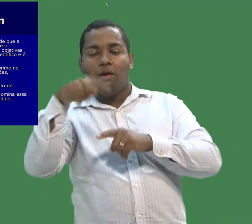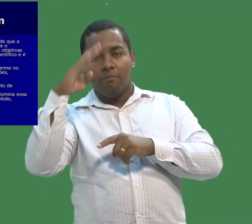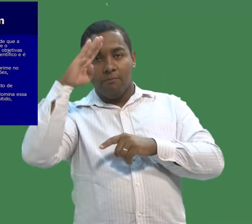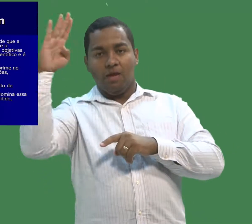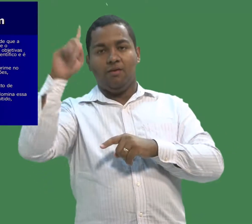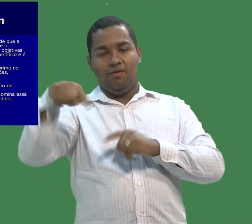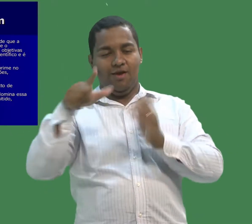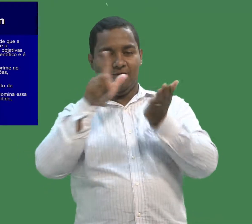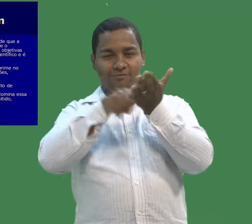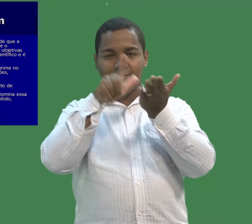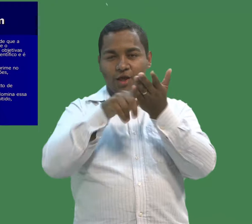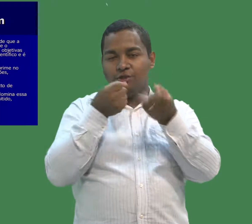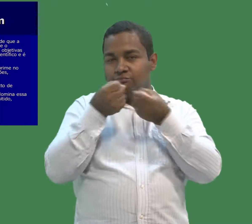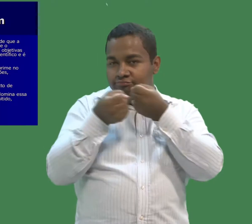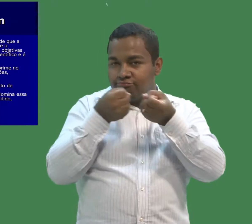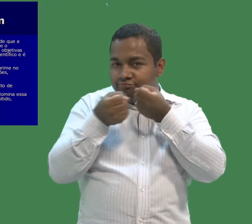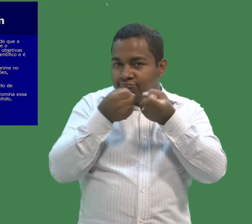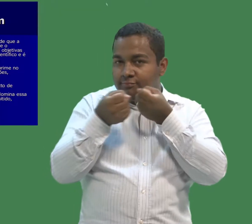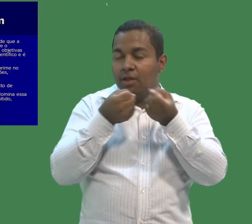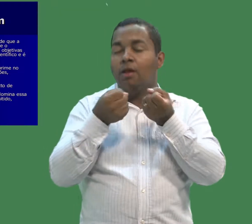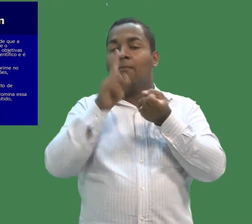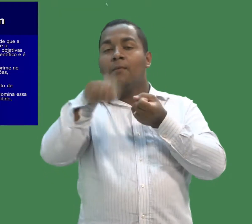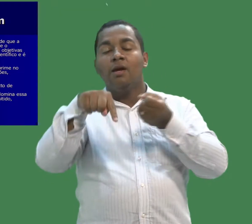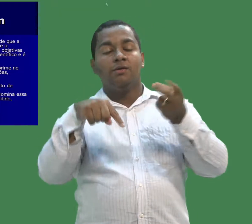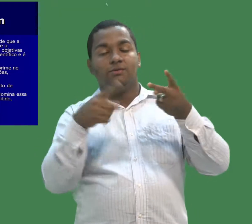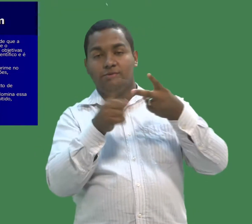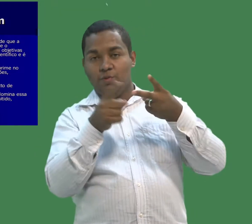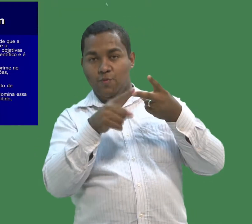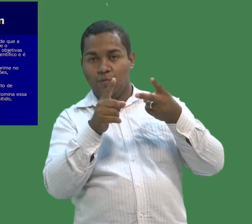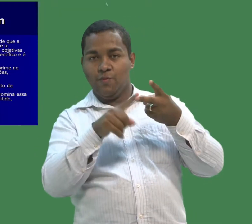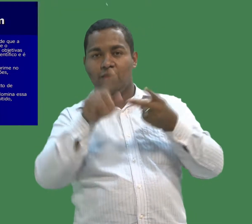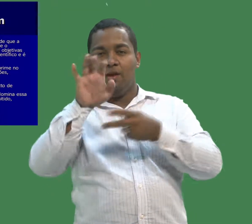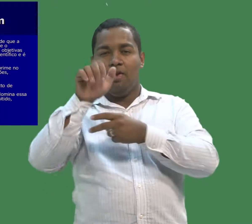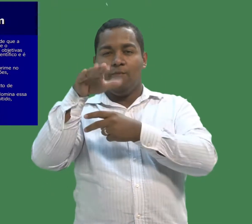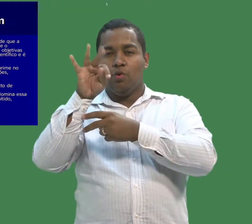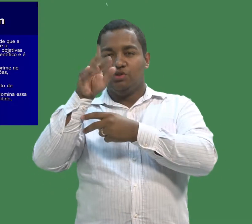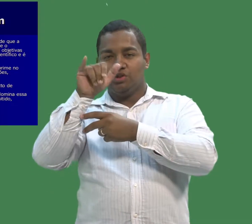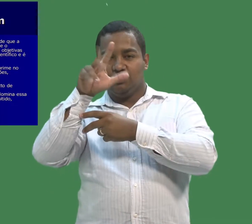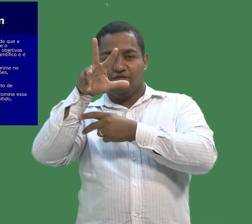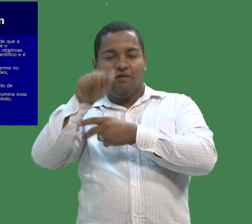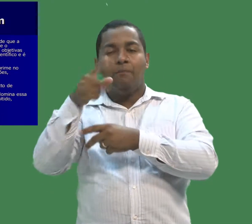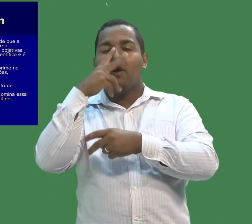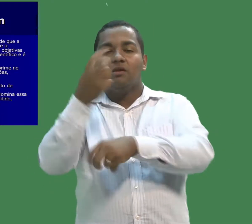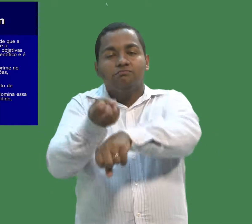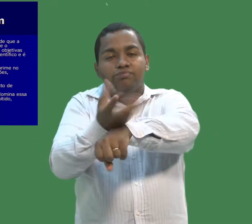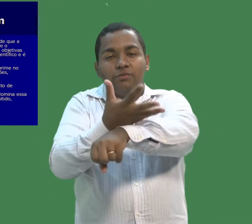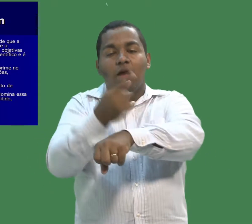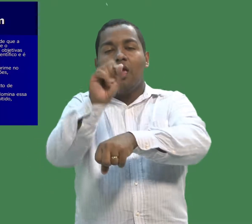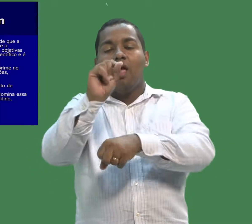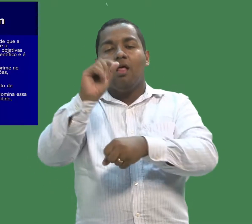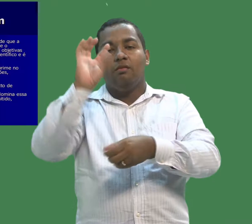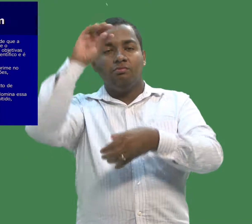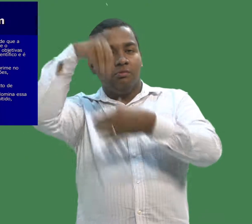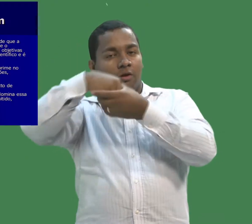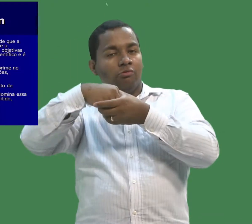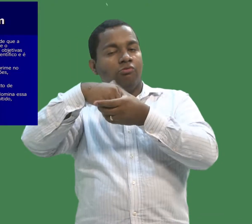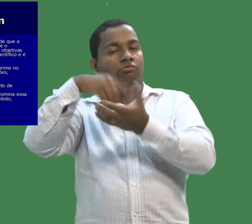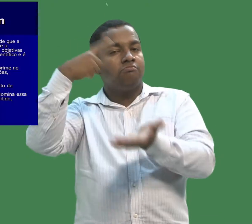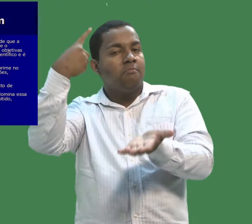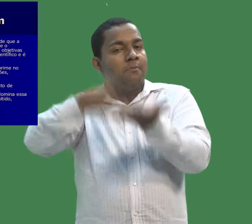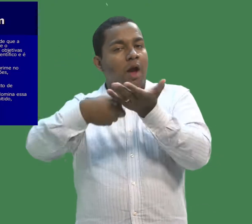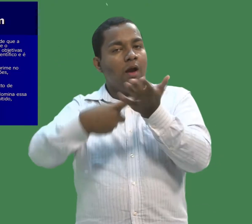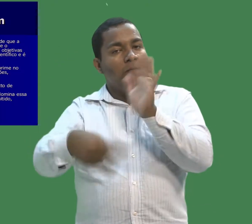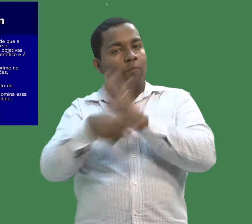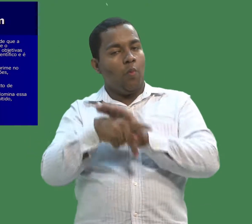função emotiva acontece através dessa função, onde o leitor imprime no texto as marcas de sua atitude pessoal,